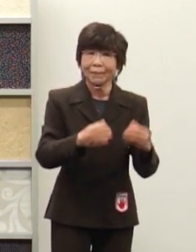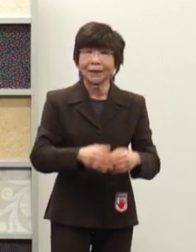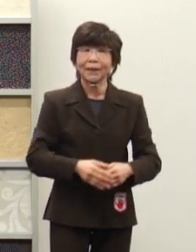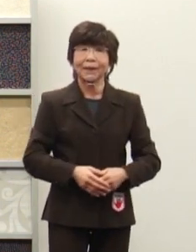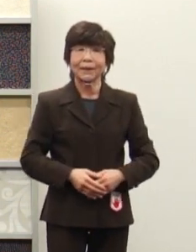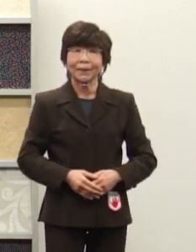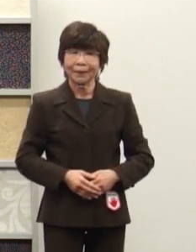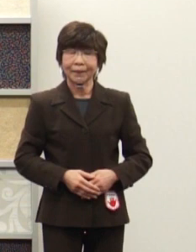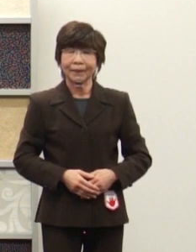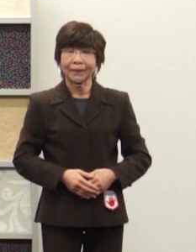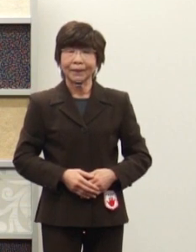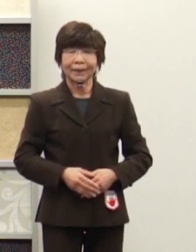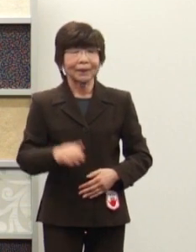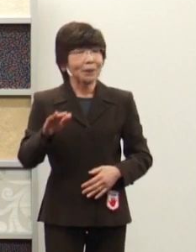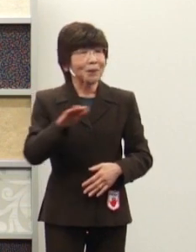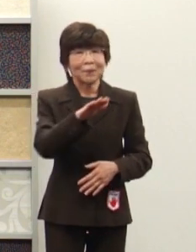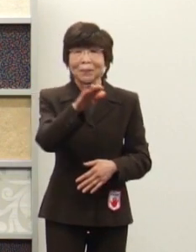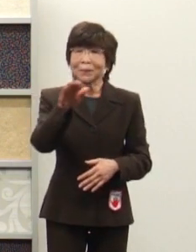の皆様、